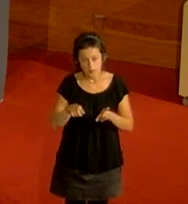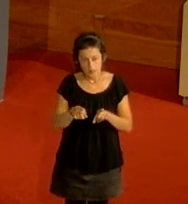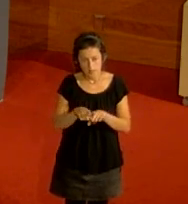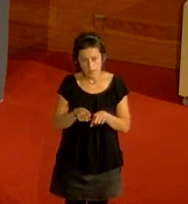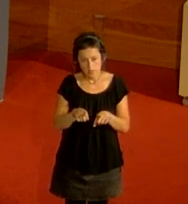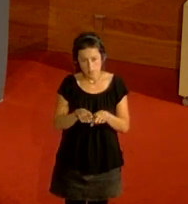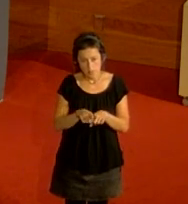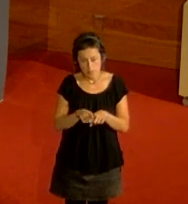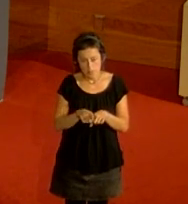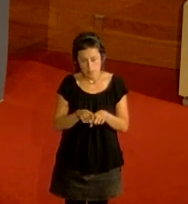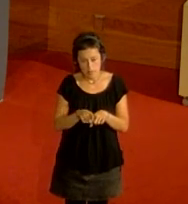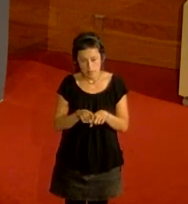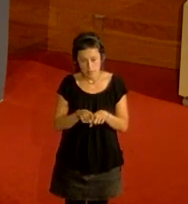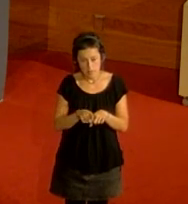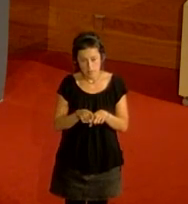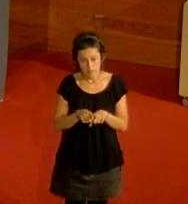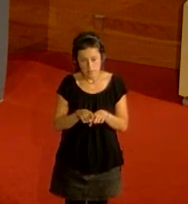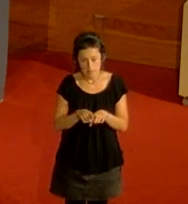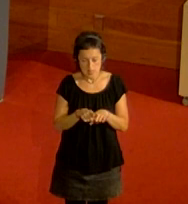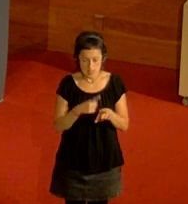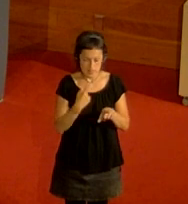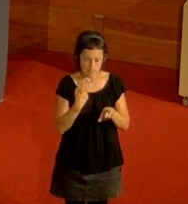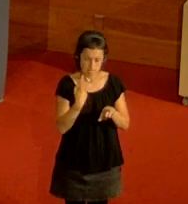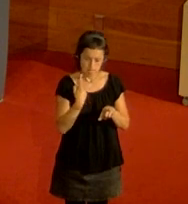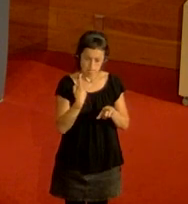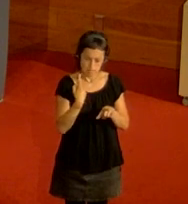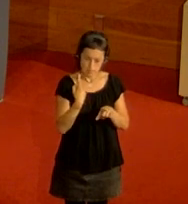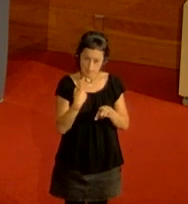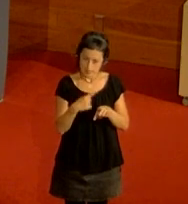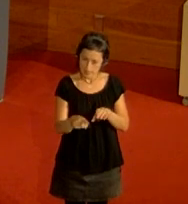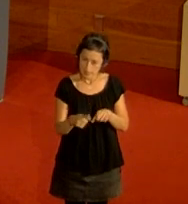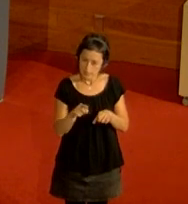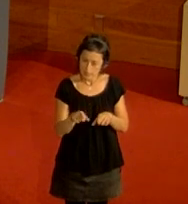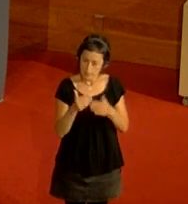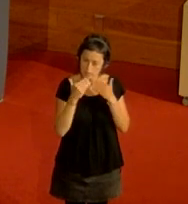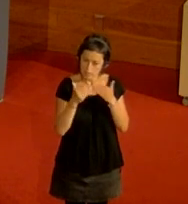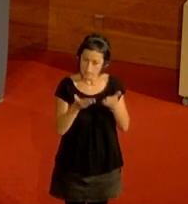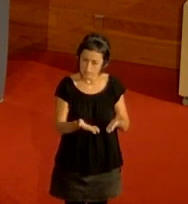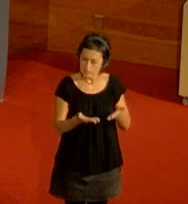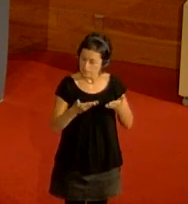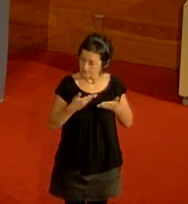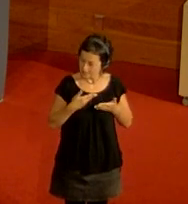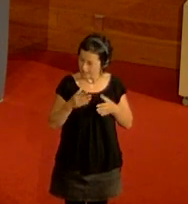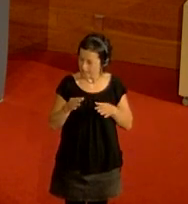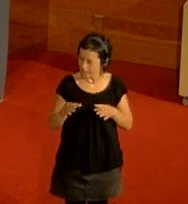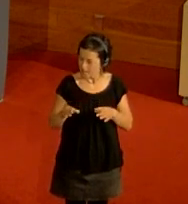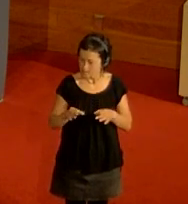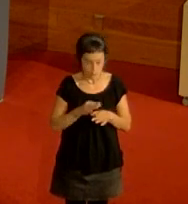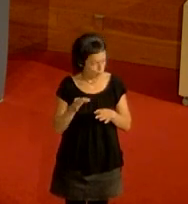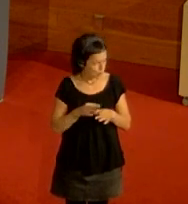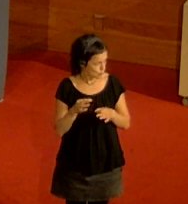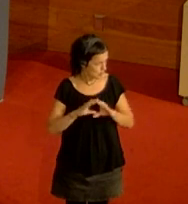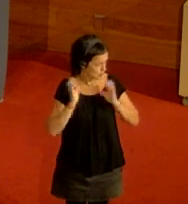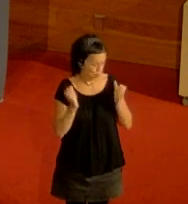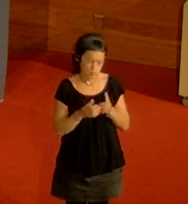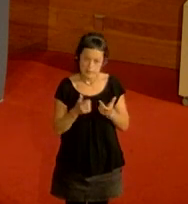ese ese elemento que nos permite crear también costura comunitaria y termino ya sí sí compartiendo